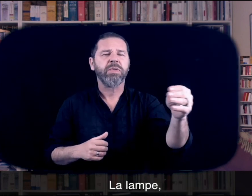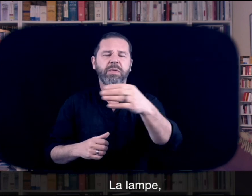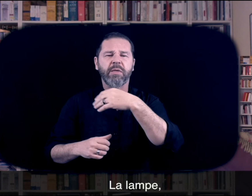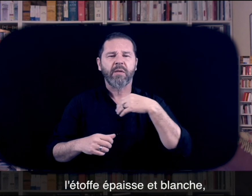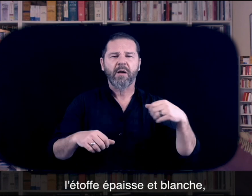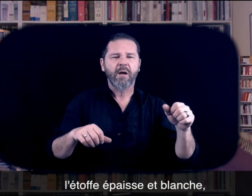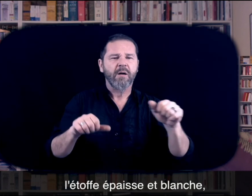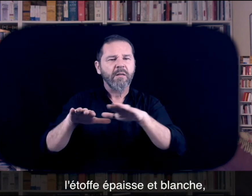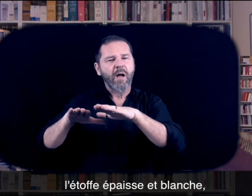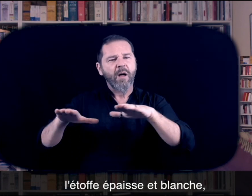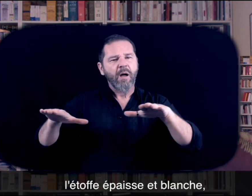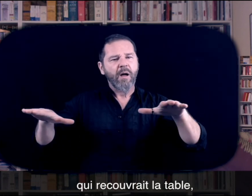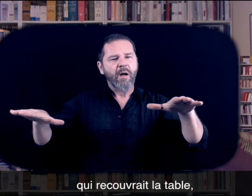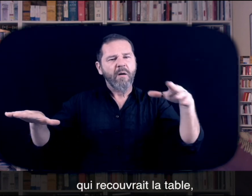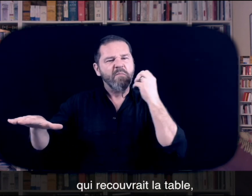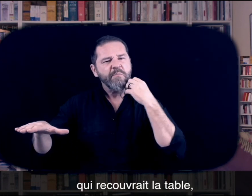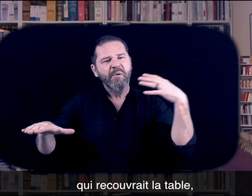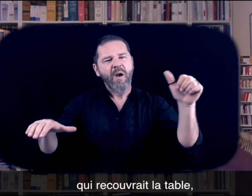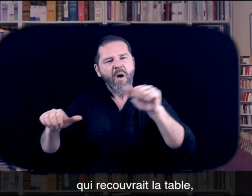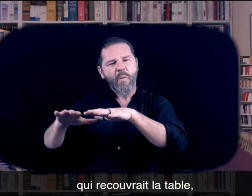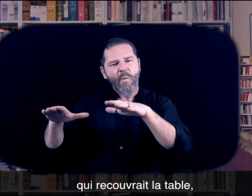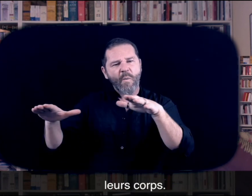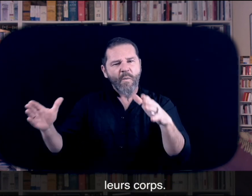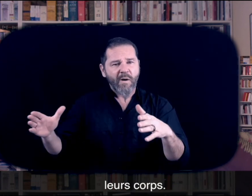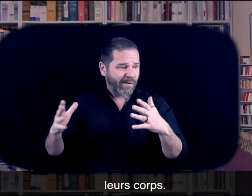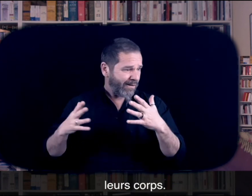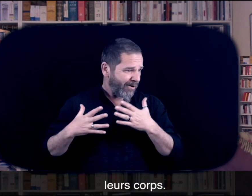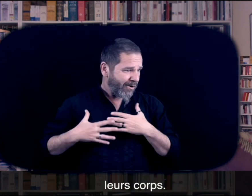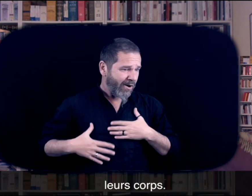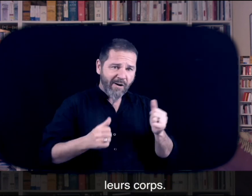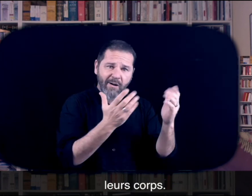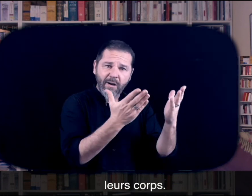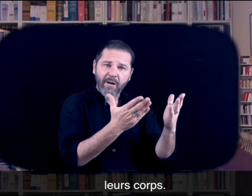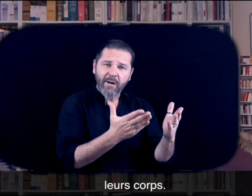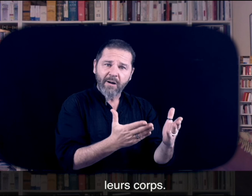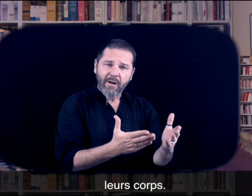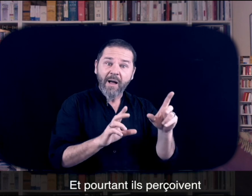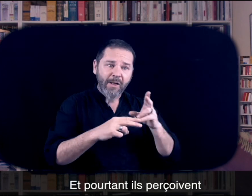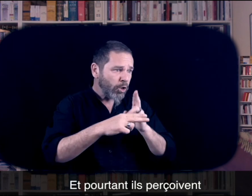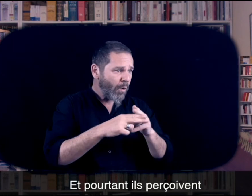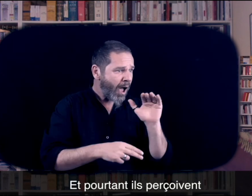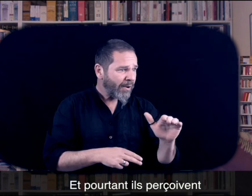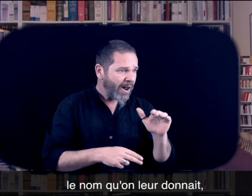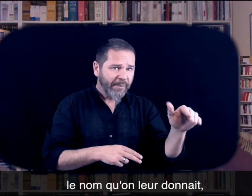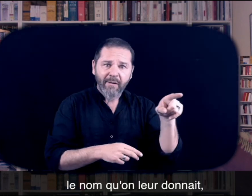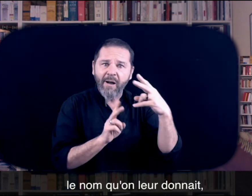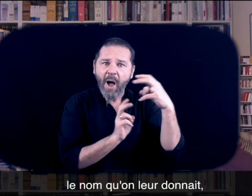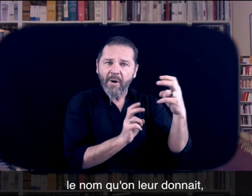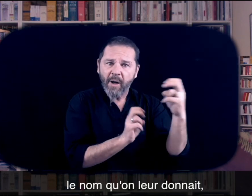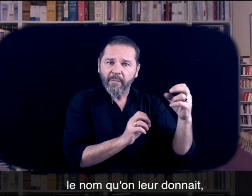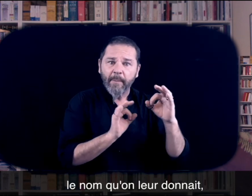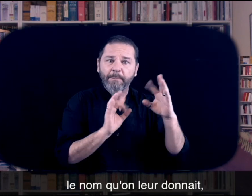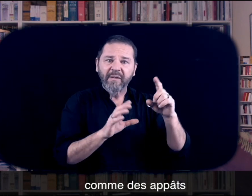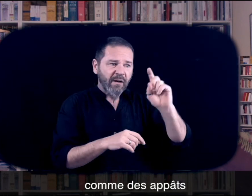la lampe, l'étoffe épaisse et blanche qui recouvrait la table, leur corps. Et pourtant, ils perçoivent le nom